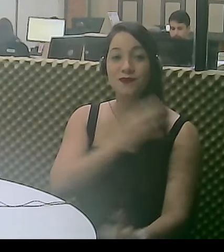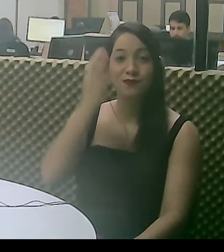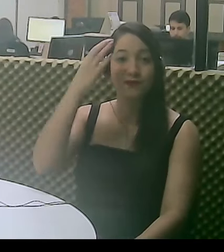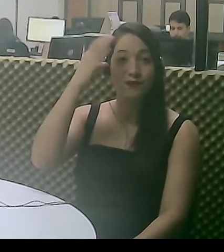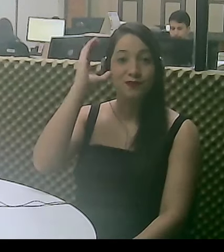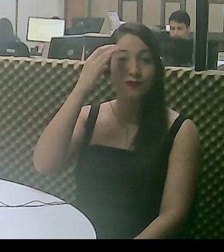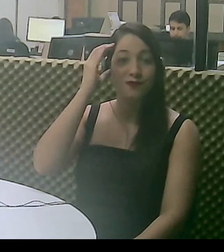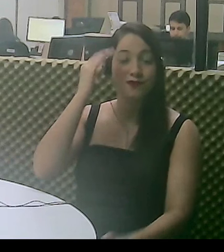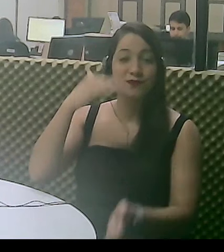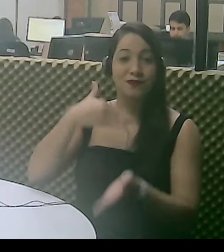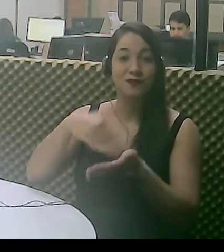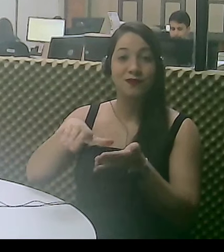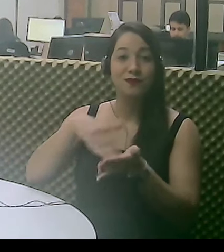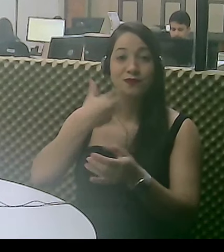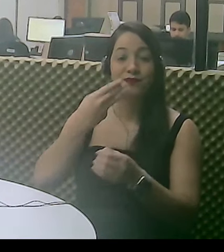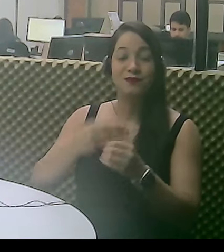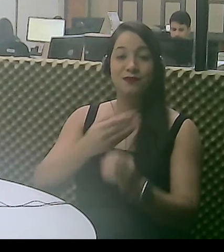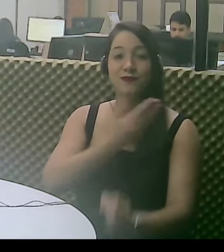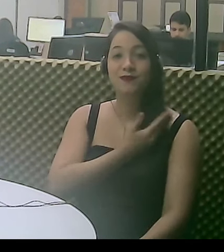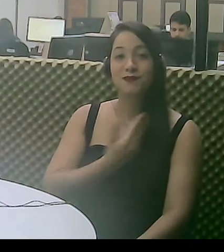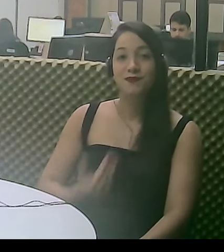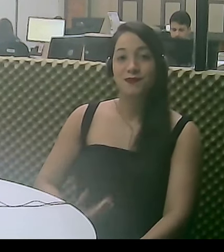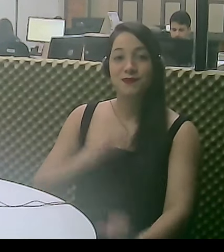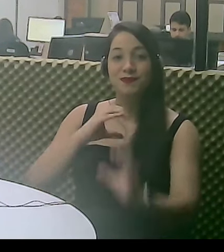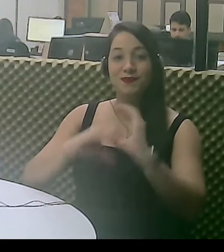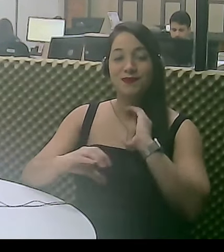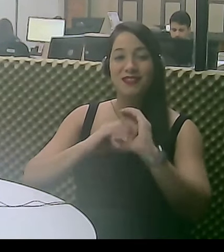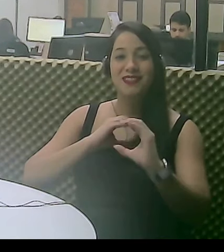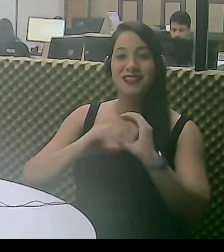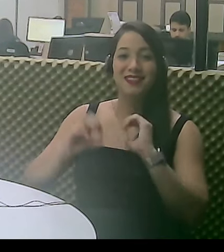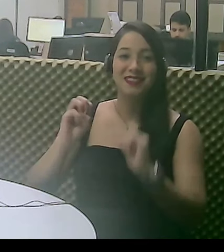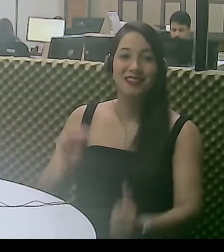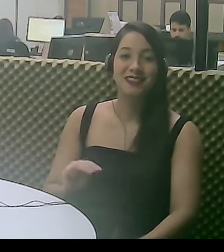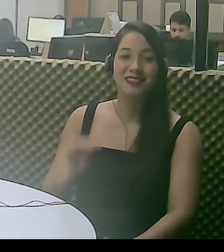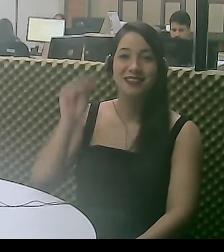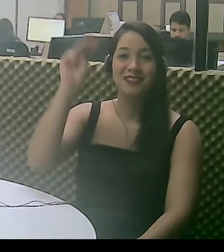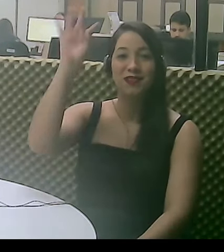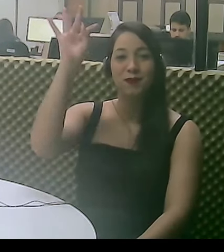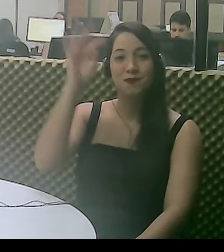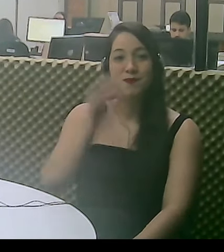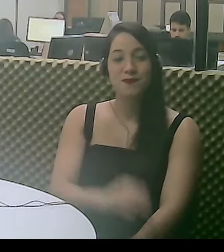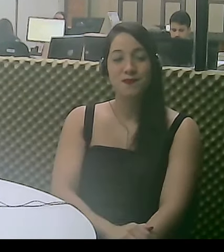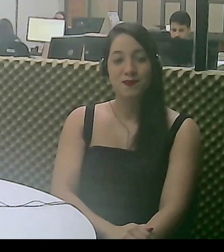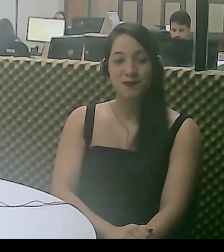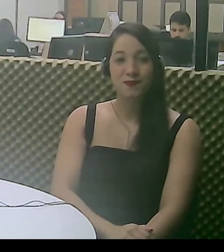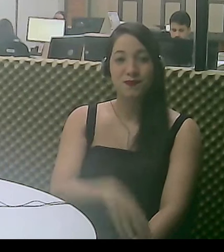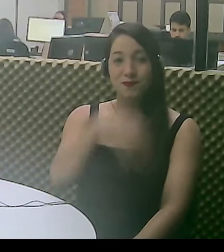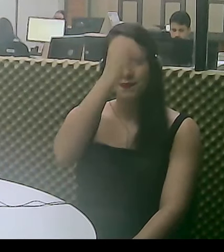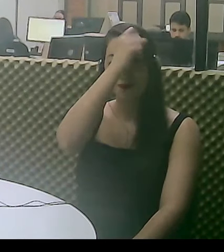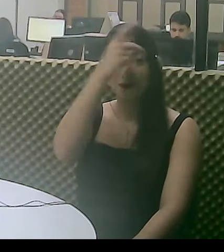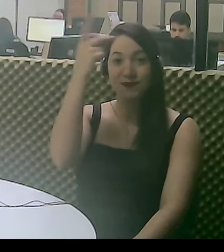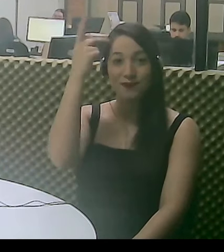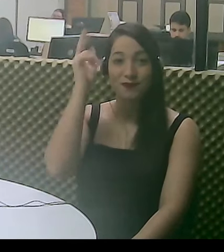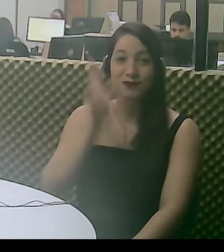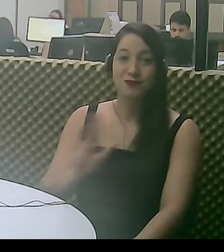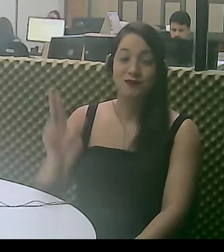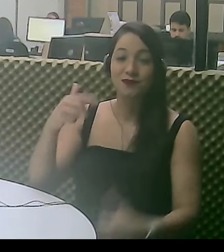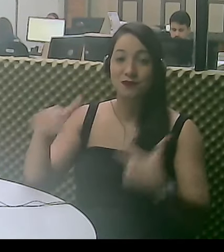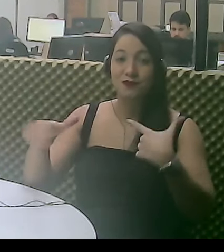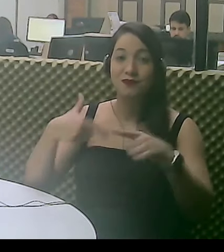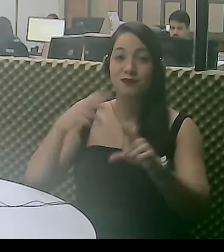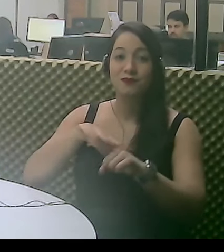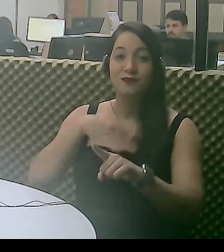técnico Cristiano Silva secretário municipal de gov e comunicação Marco Túlio de Castro ciman Prefeitura de